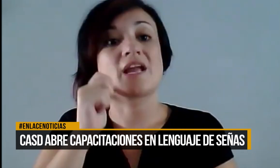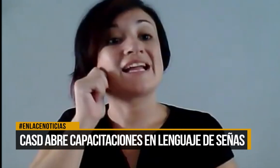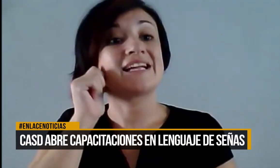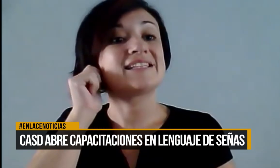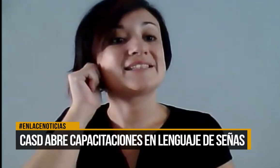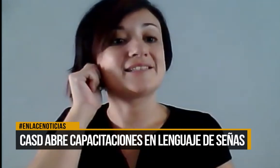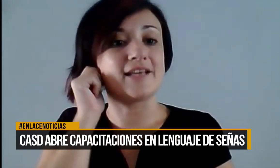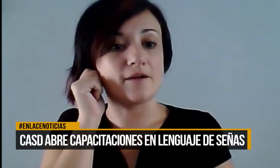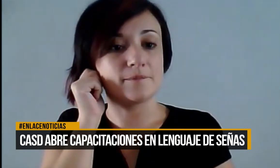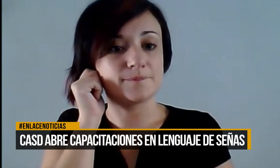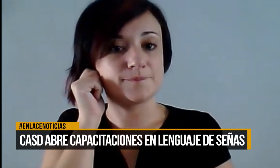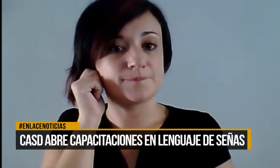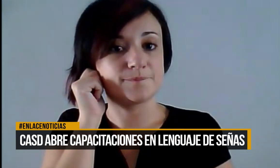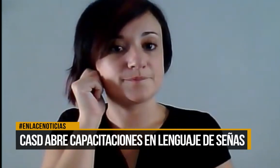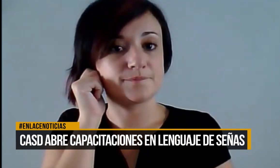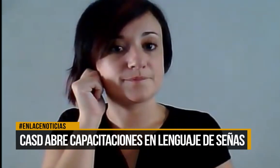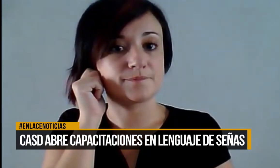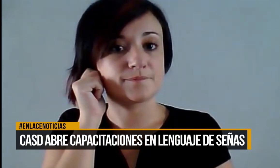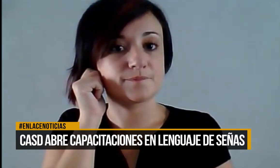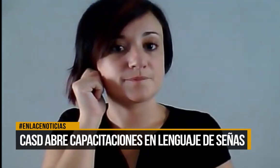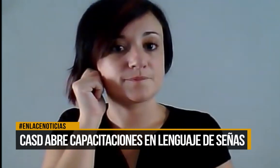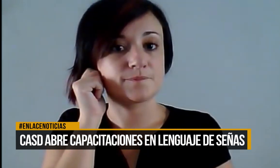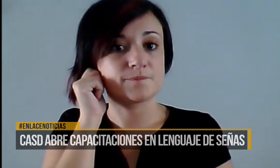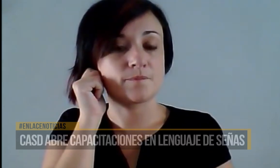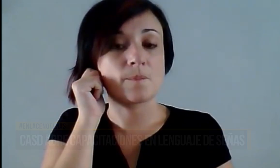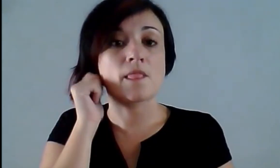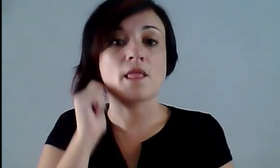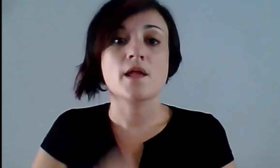y de la comunidad con discapacidad cognitiva por medio de estas capacitaciones.